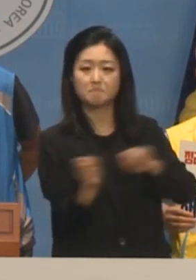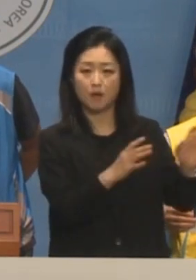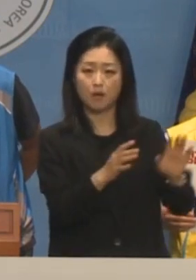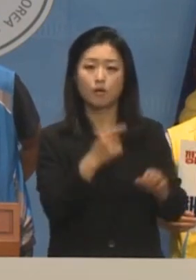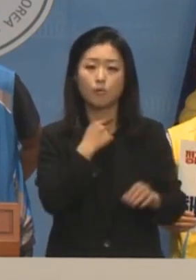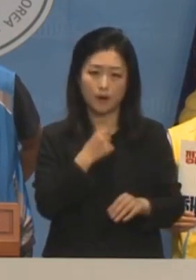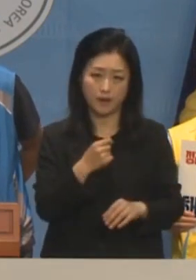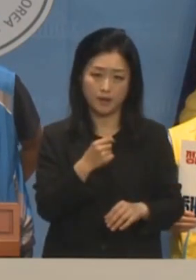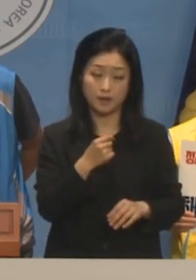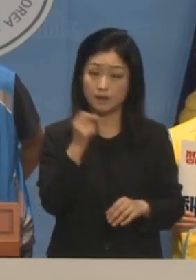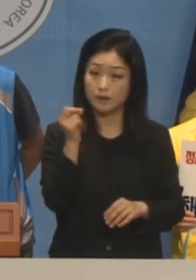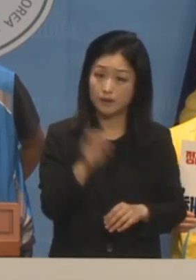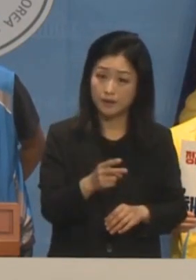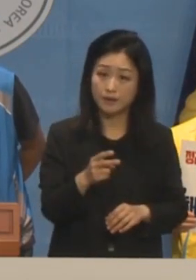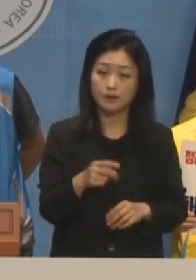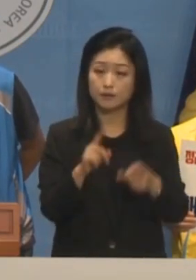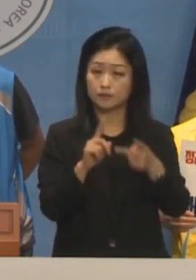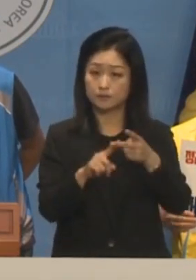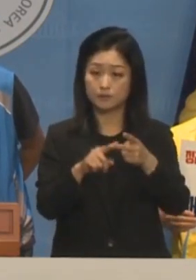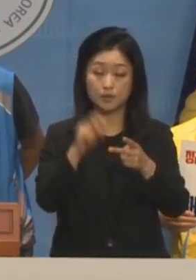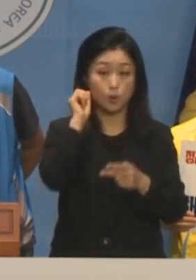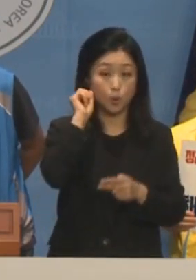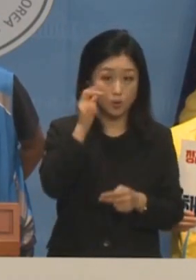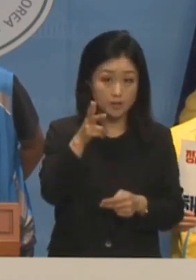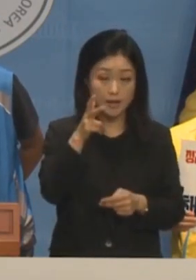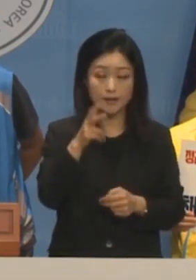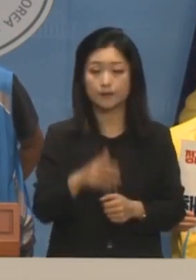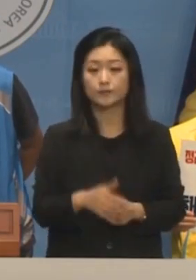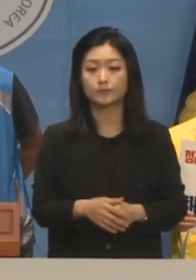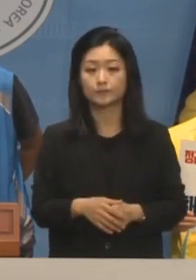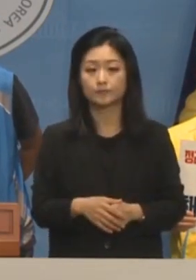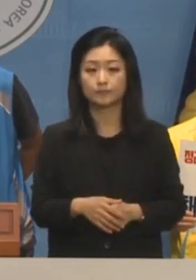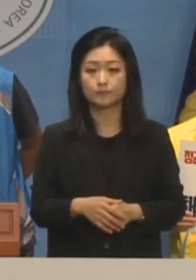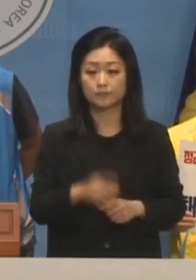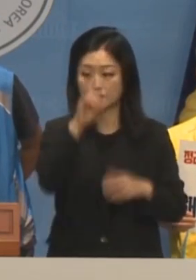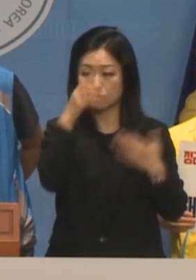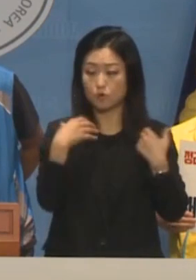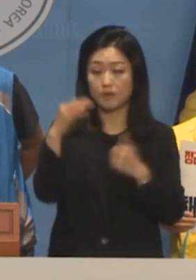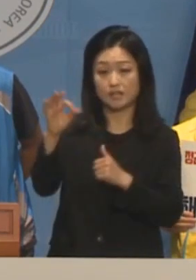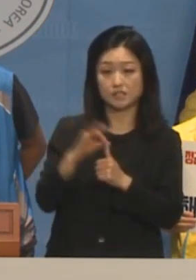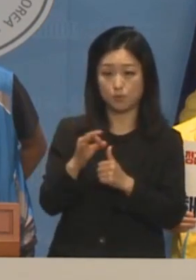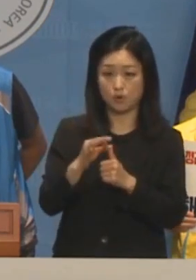이유, 그리고 호텔은 수년 동안 정부